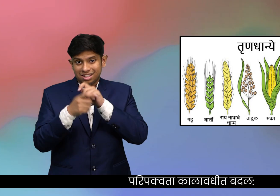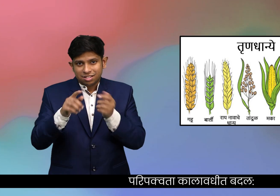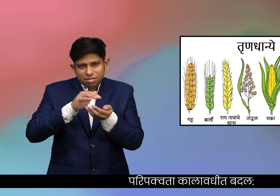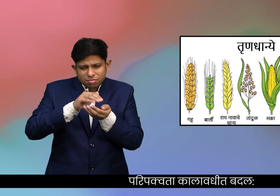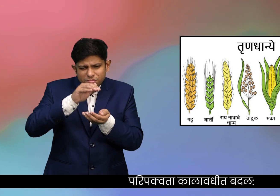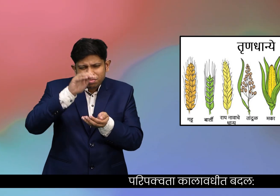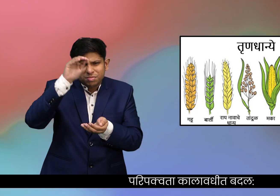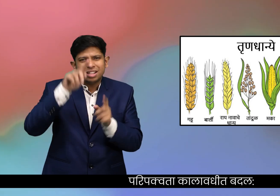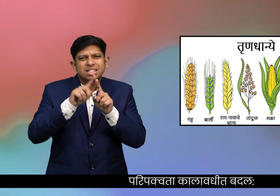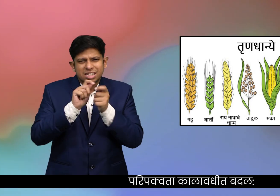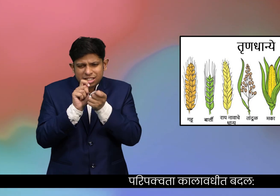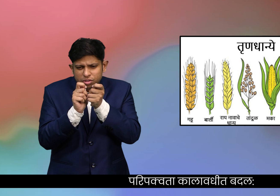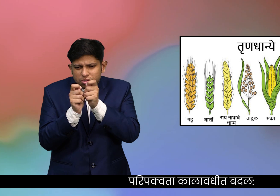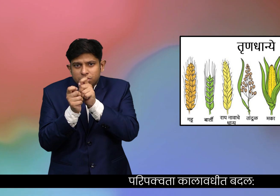परिपक्वता कालावधीत बदल.